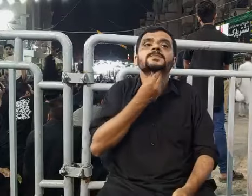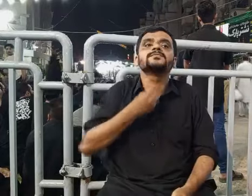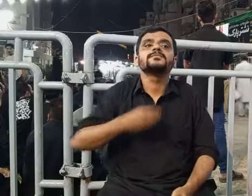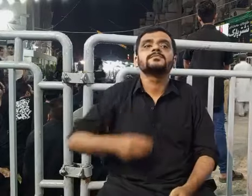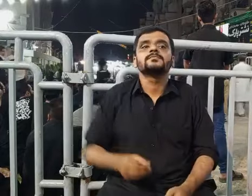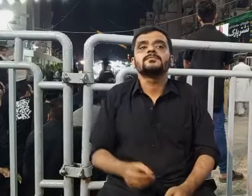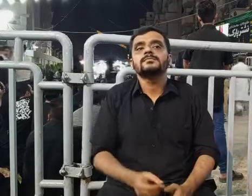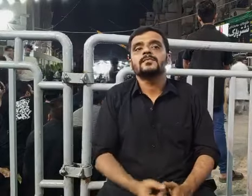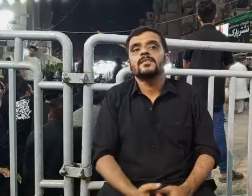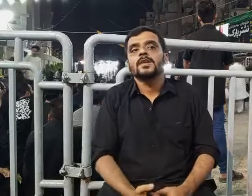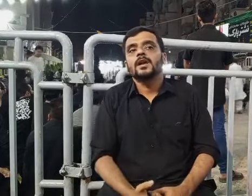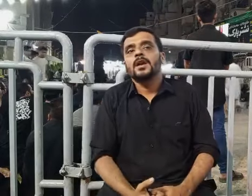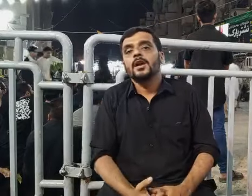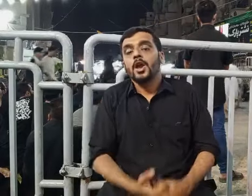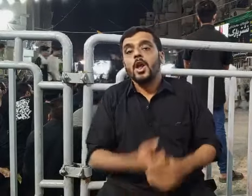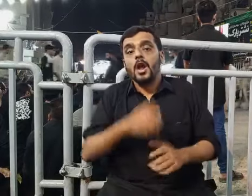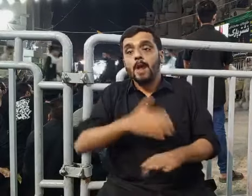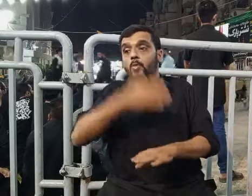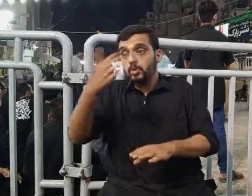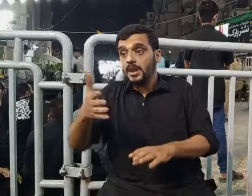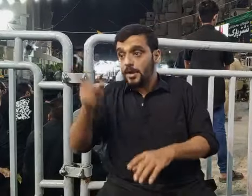افضل ام محمد، انا عبد من عبید محمد،